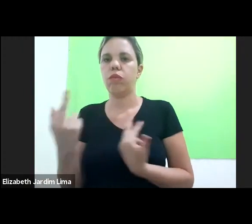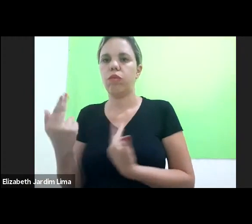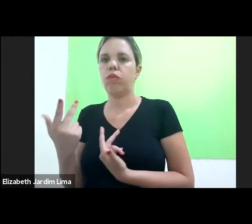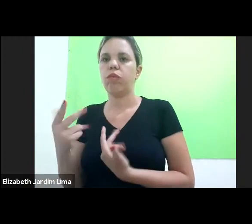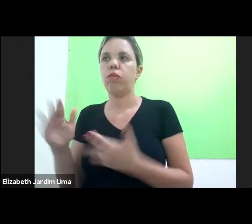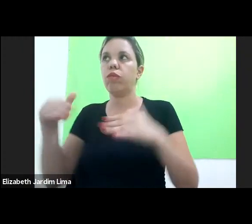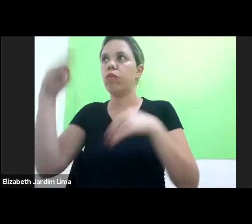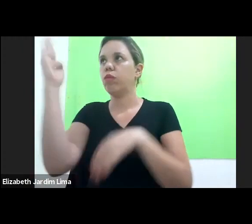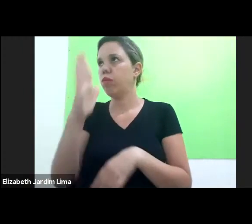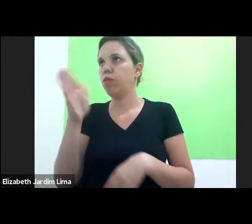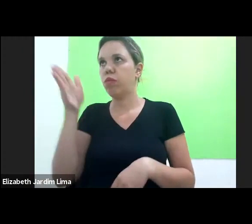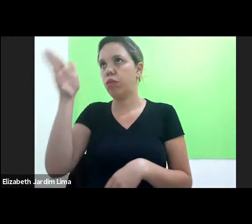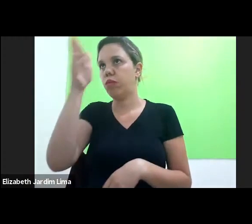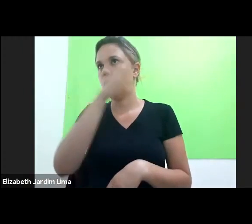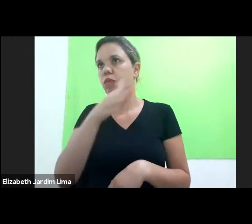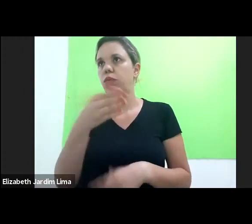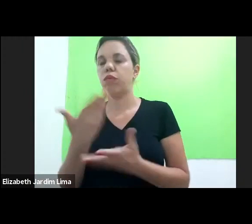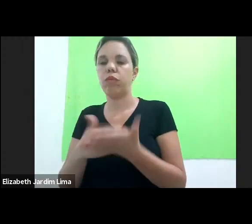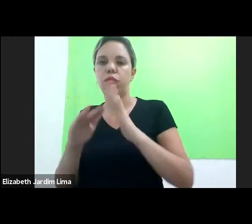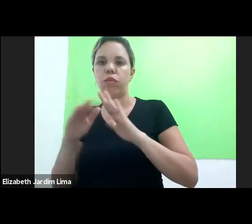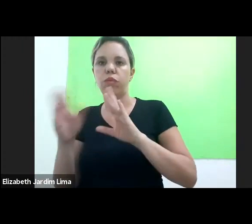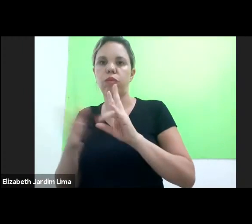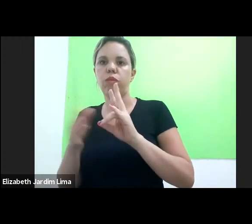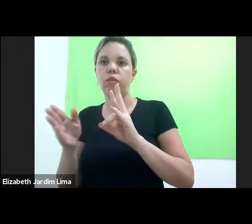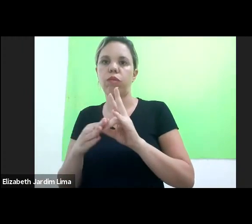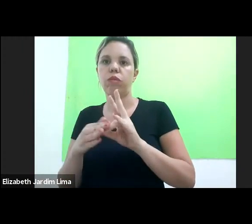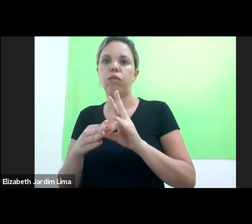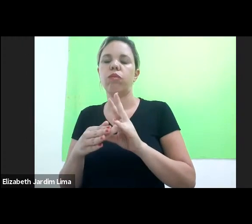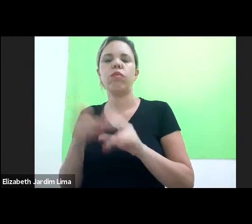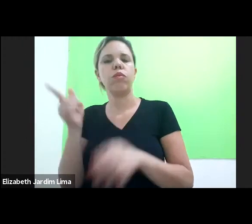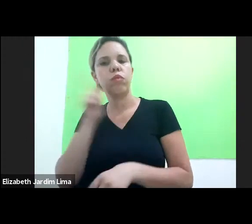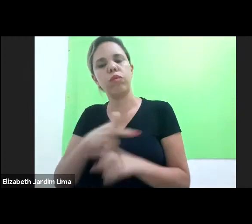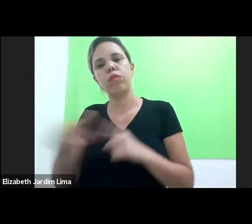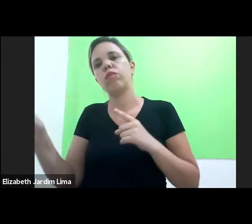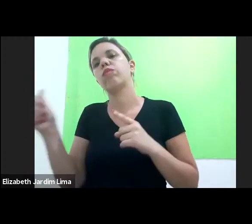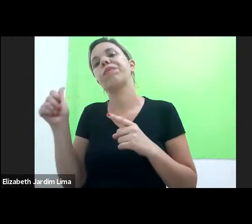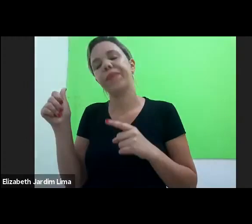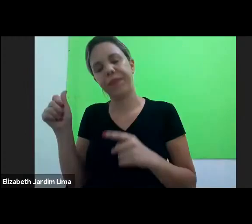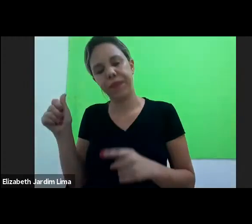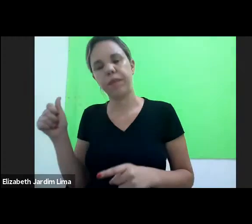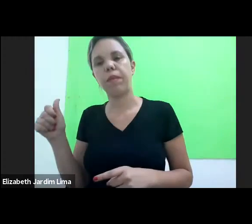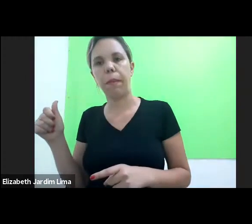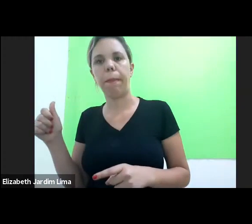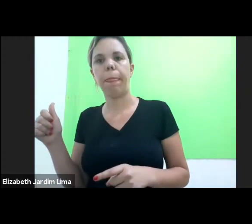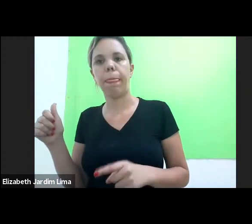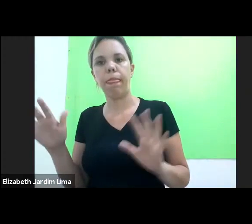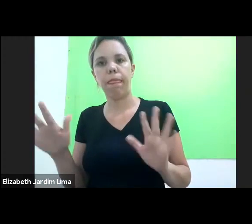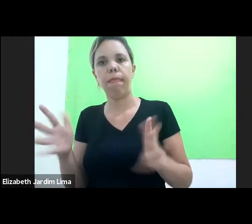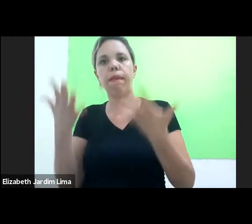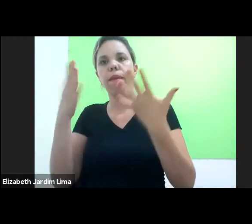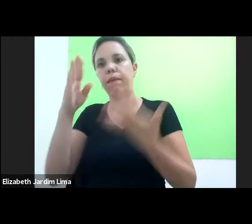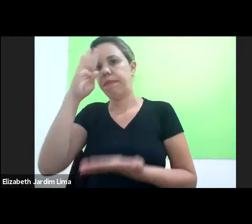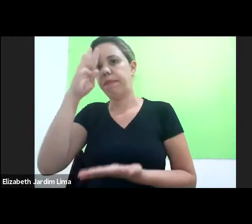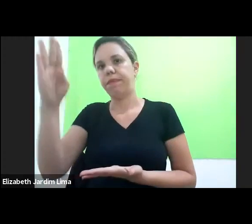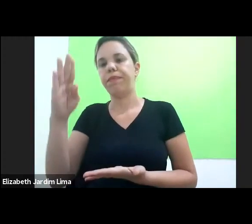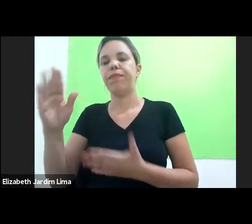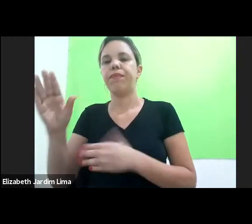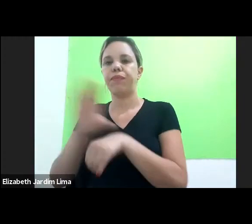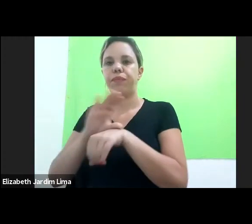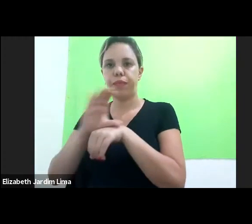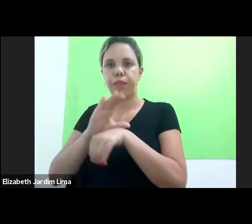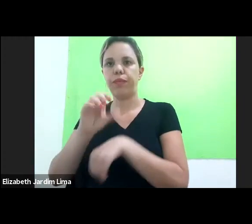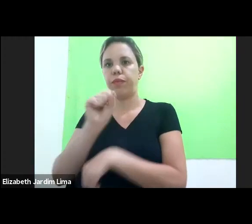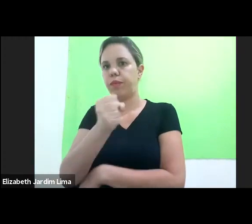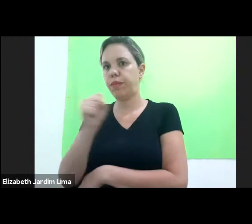afora. As escolas indígenas, né, foi uma conquista fomentada principalmente a partir da Constituição de